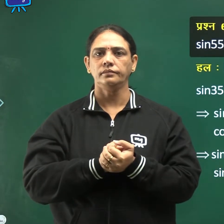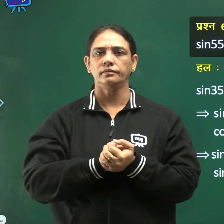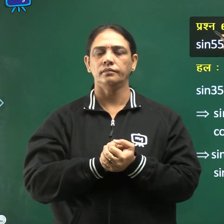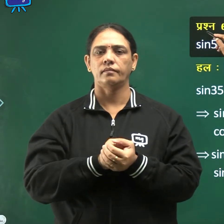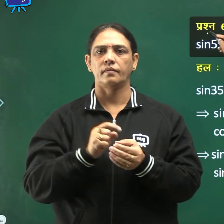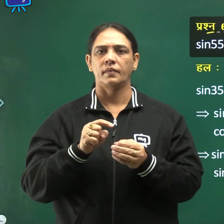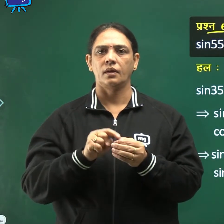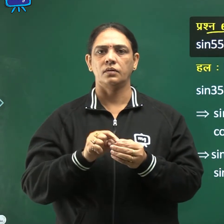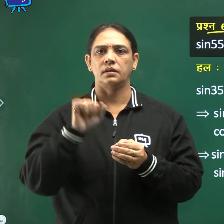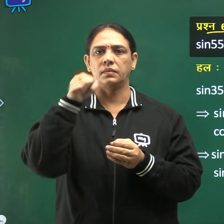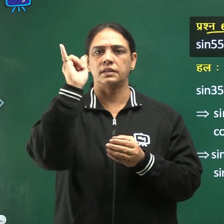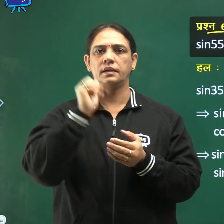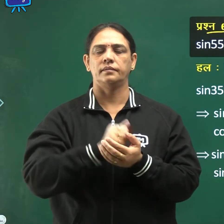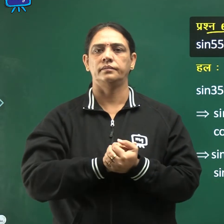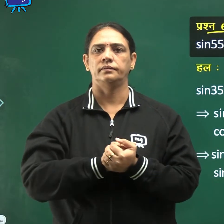प्रश्न नंबर 6,